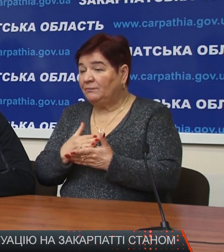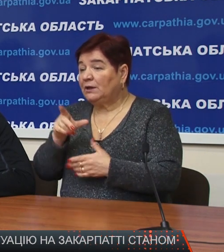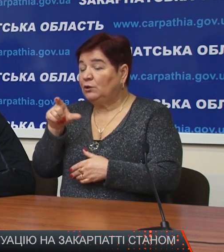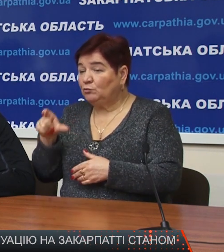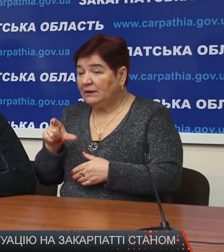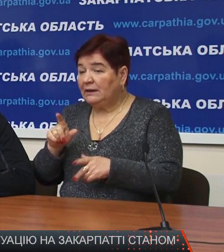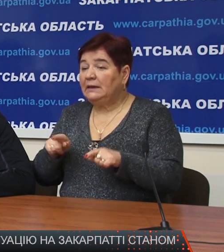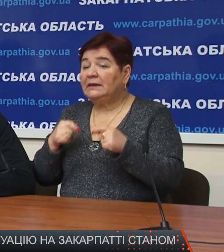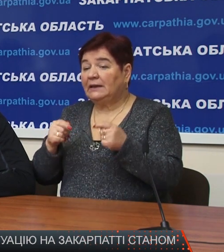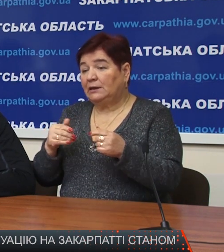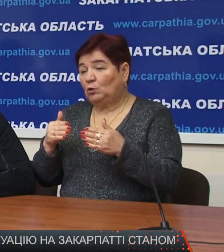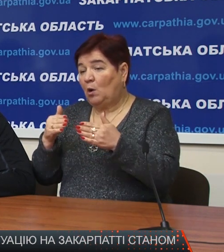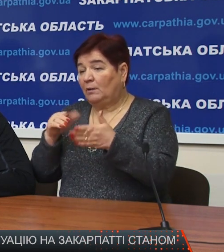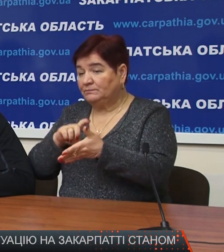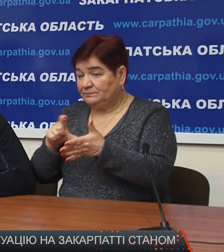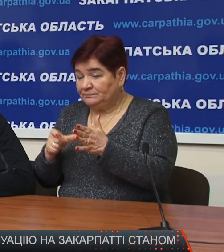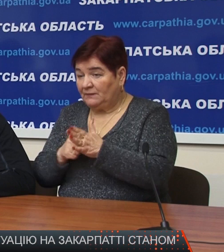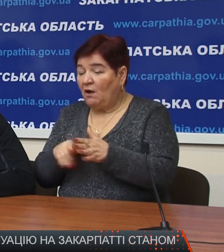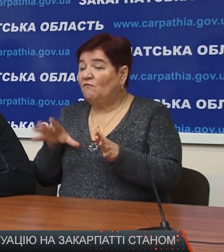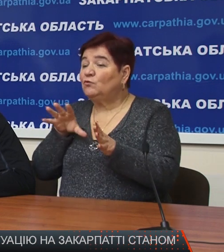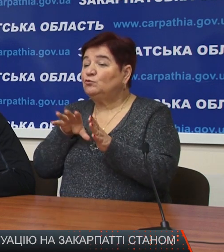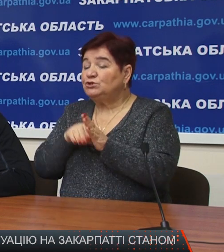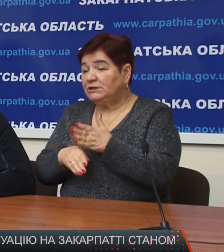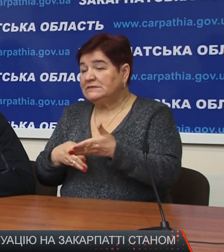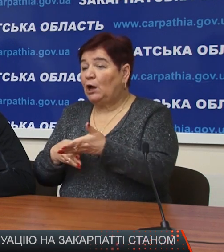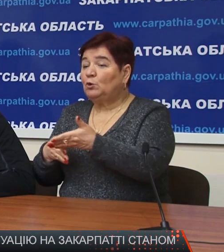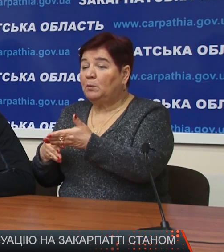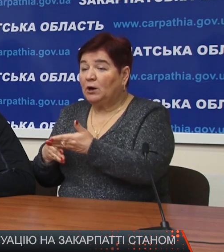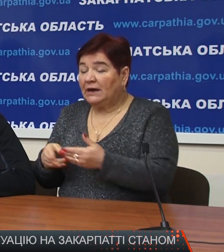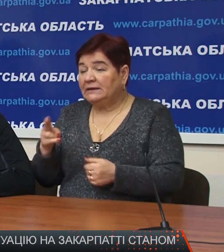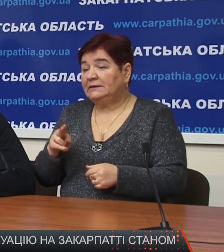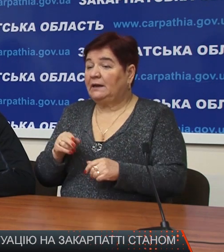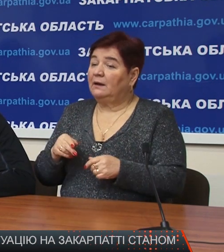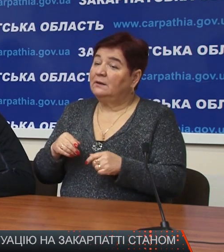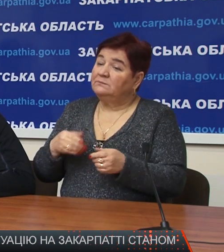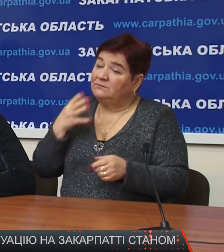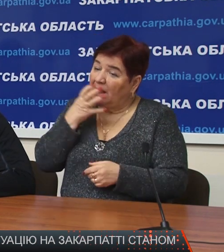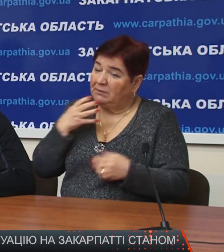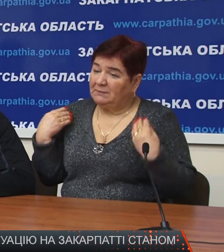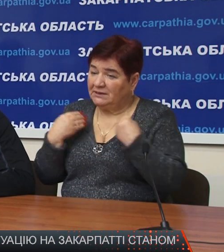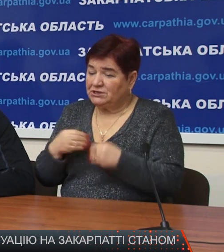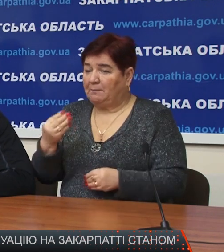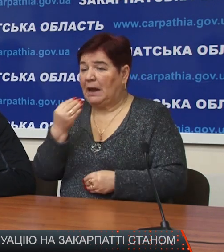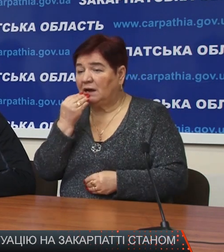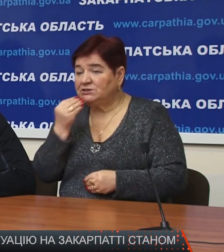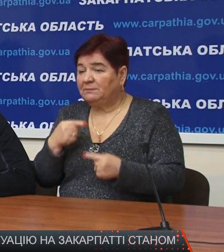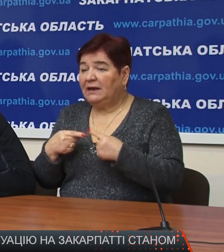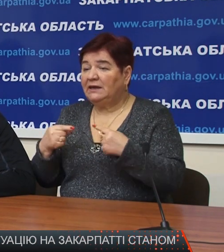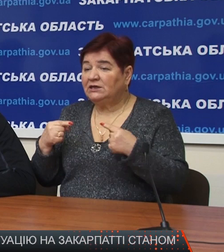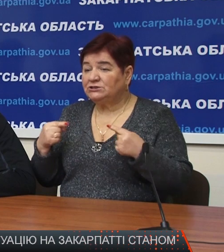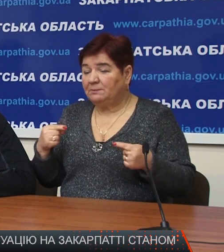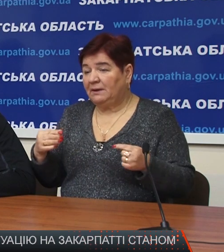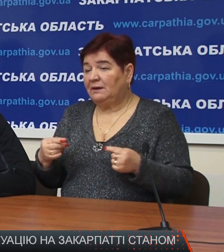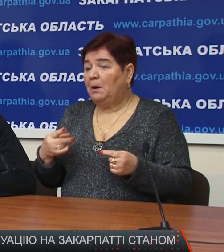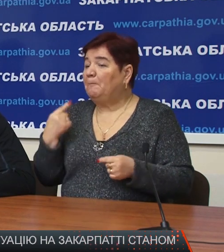надано притулок, прошу також включитися, допомагати, де можливо, харчами, теплими речами і іншими